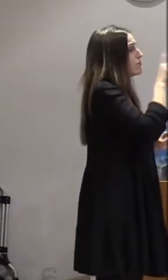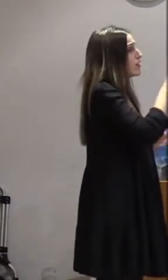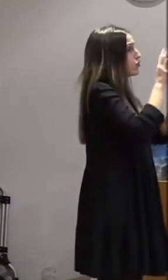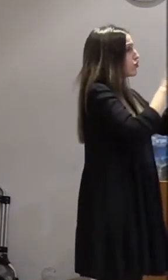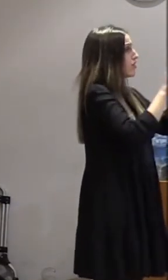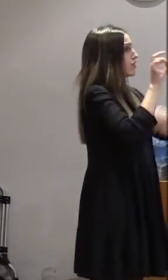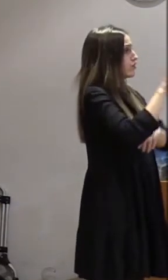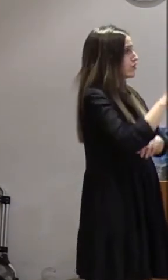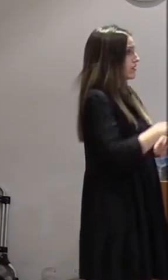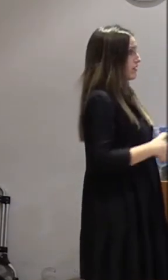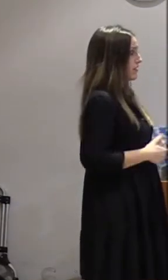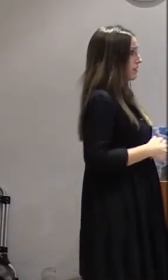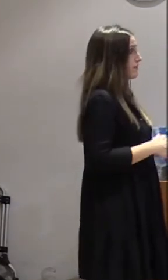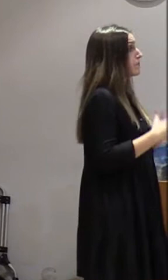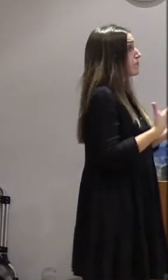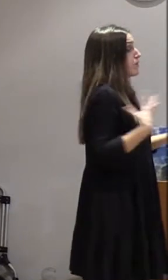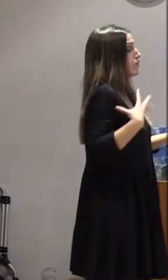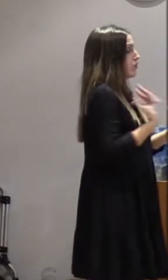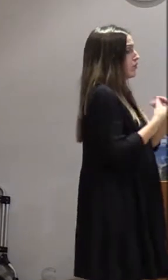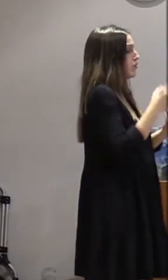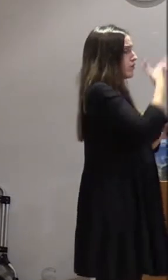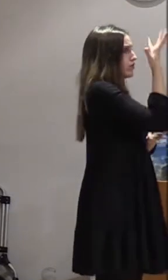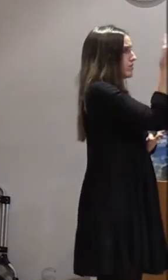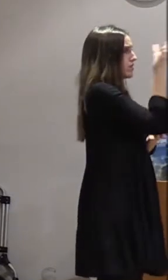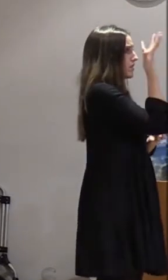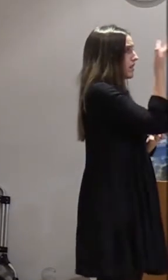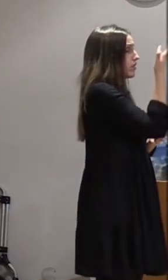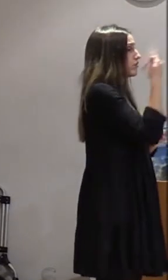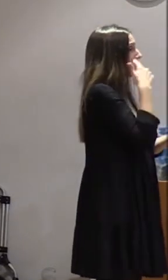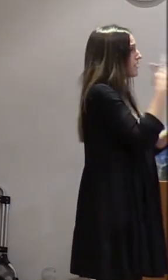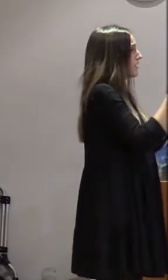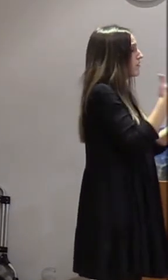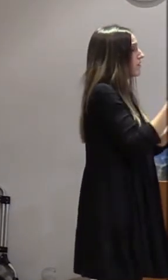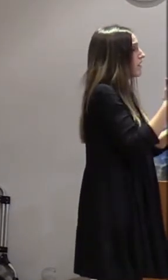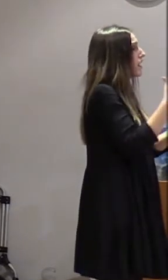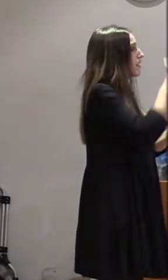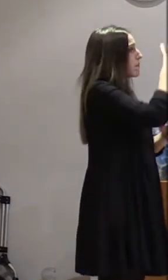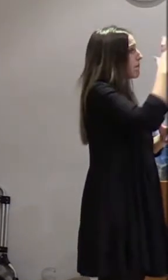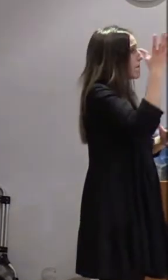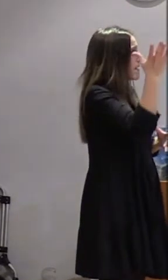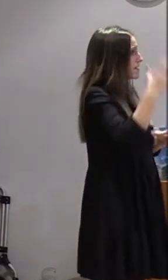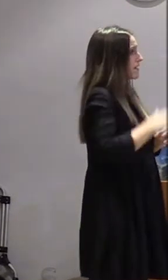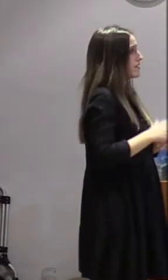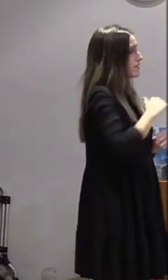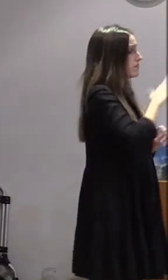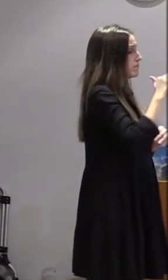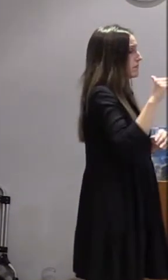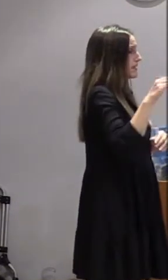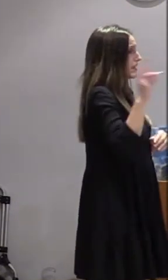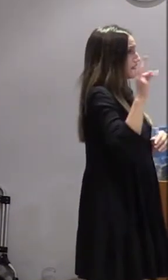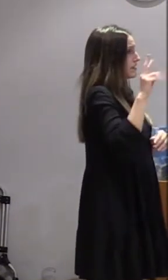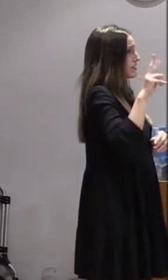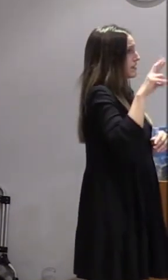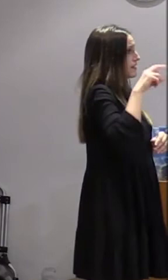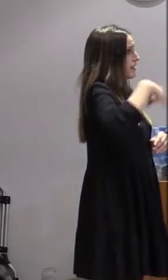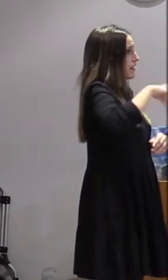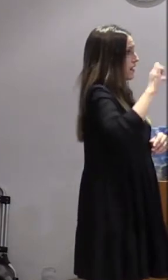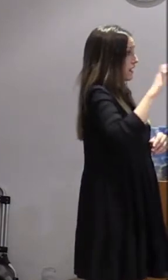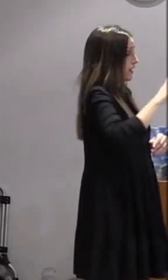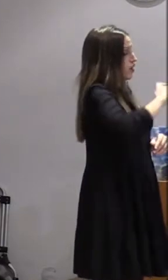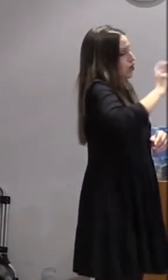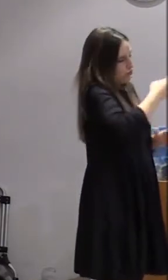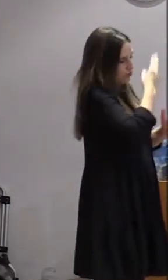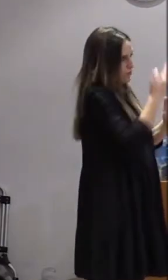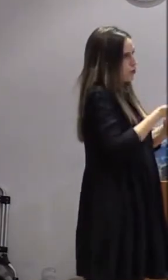con los cielos que reflejan algunos paisajes Turner y los pintores. Ese año